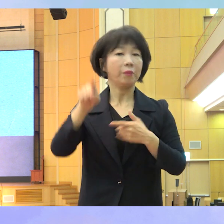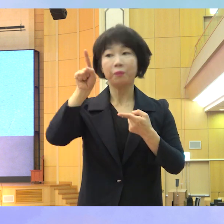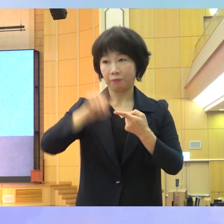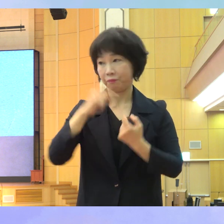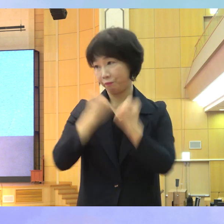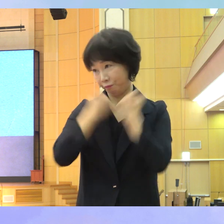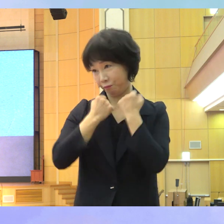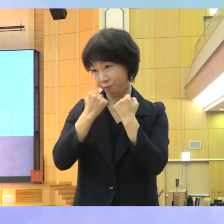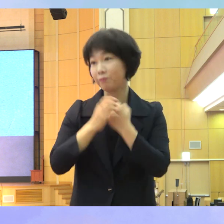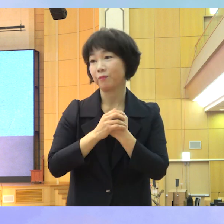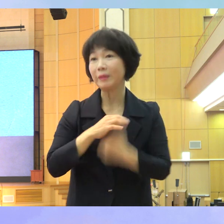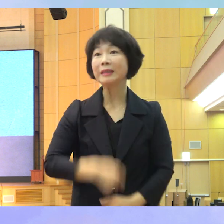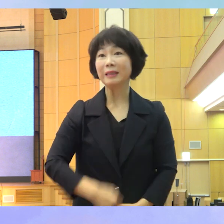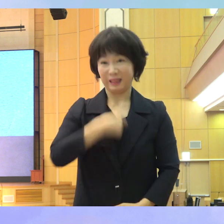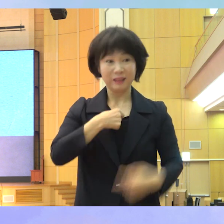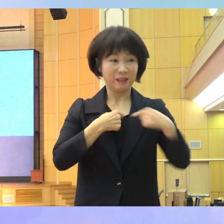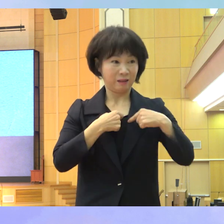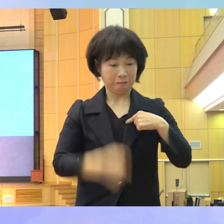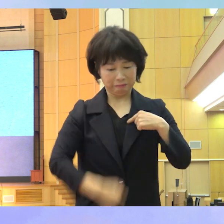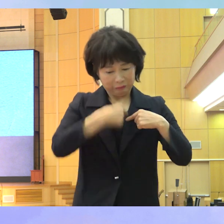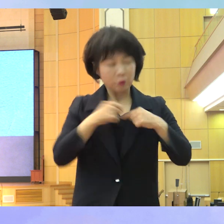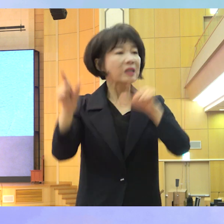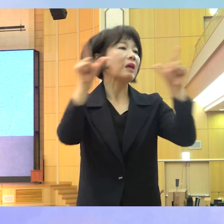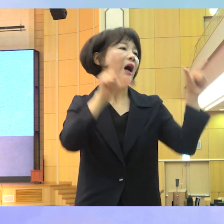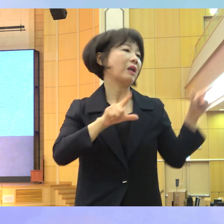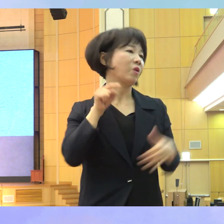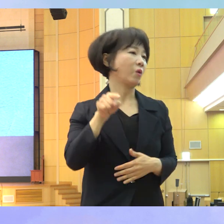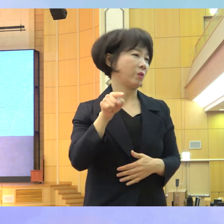이런 유머가 있거든요. 뭐냐면요,